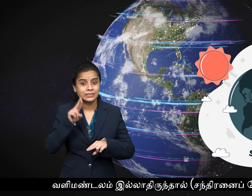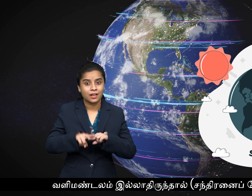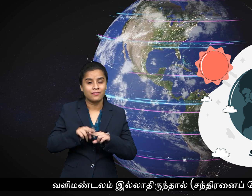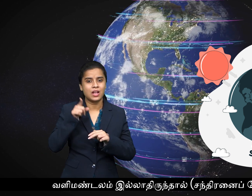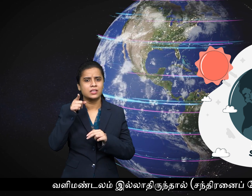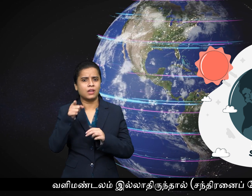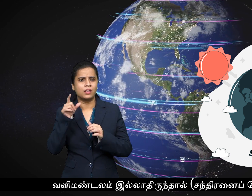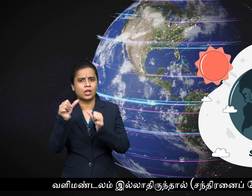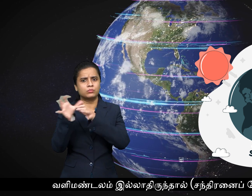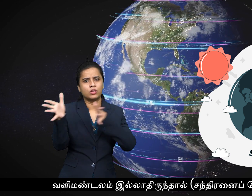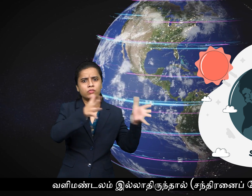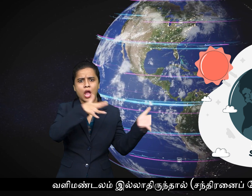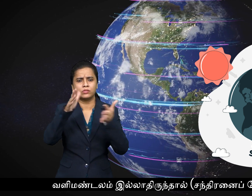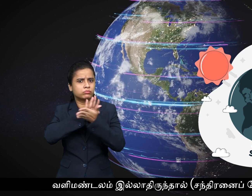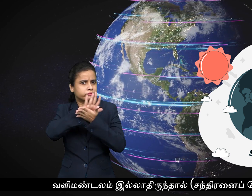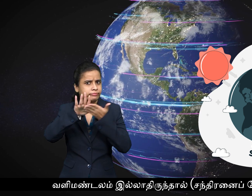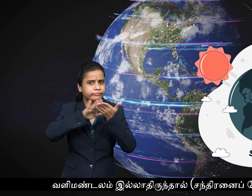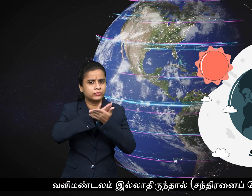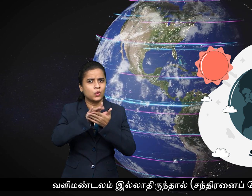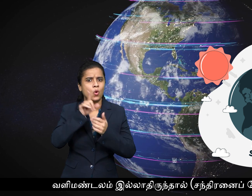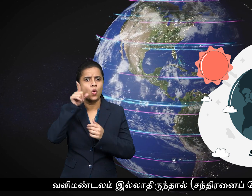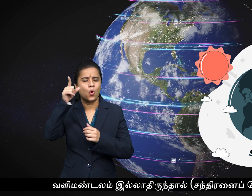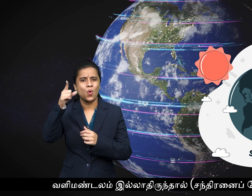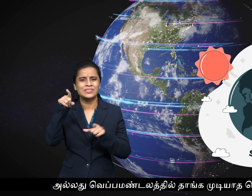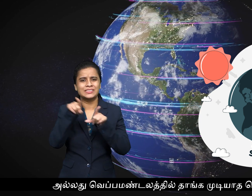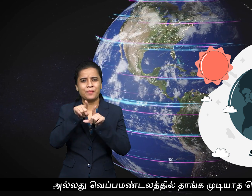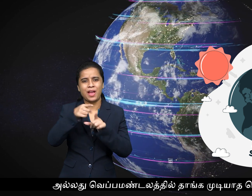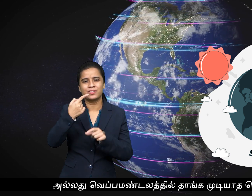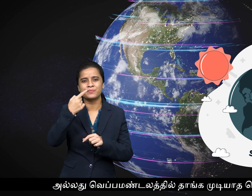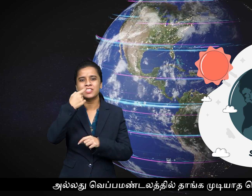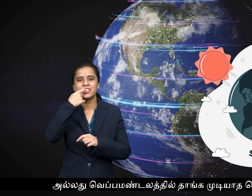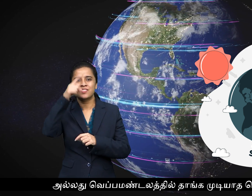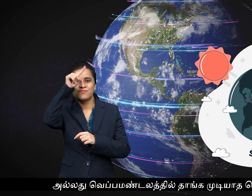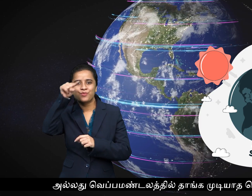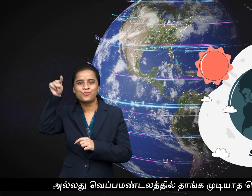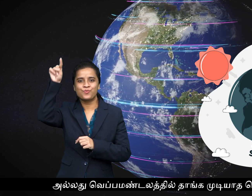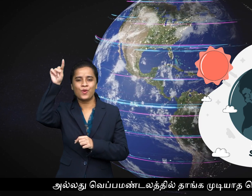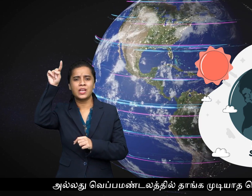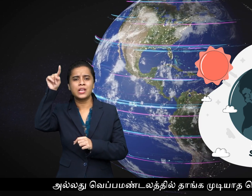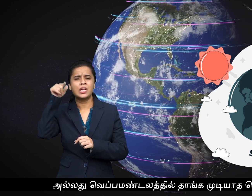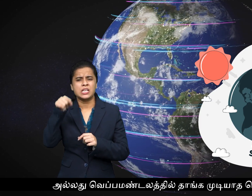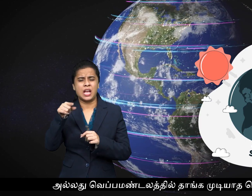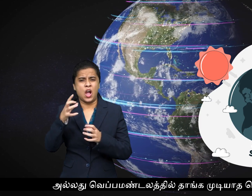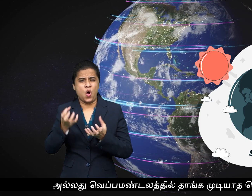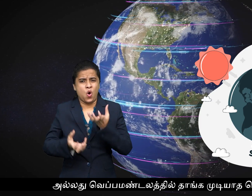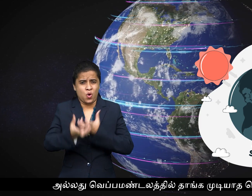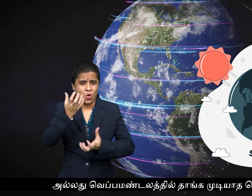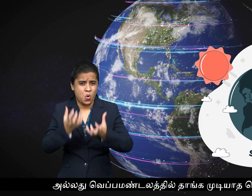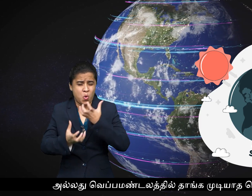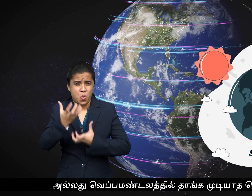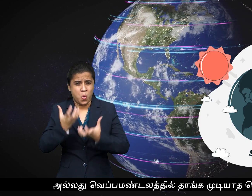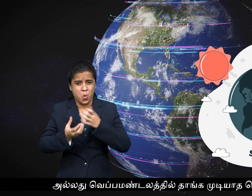வளிமண்டலம் இல்லாதிருந்தால், அதாவது சந்திரனைப் போல பகலில் அல்லது வெப்பமண்டலத்தில் தாங்க முடியாத